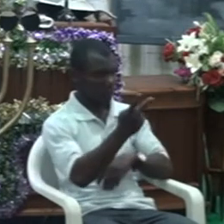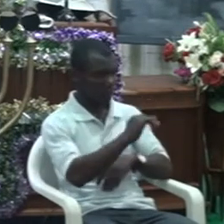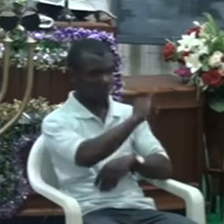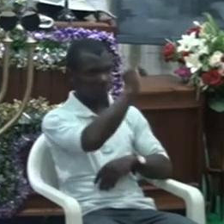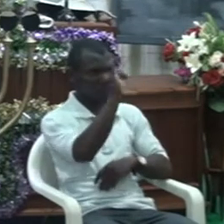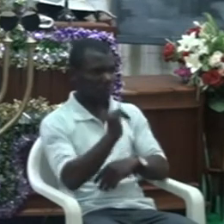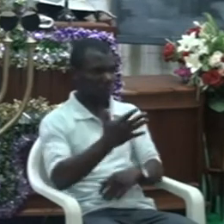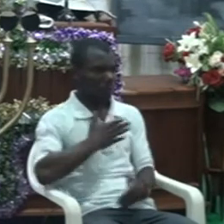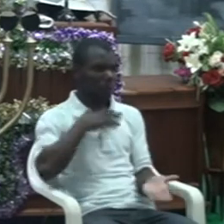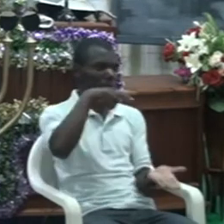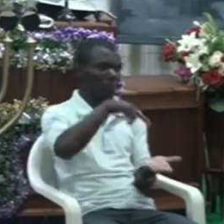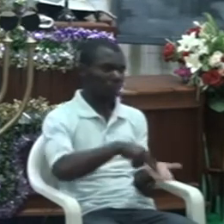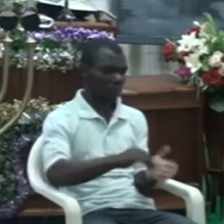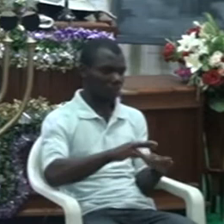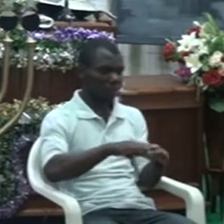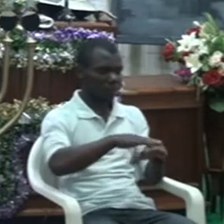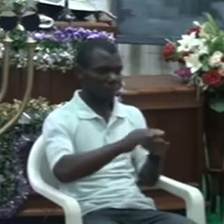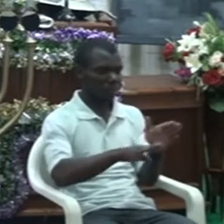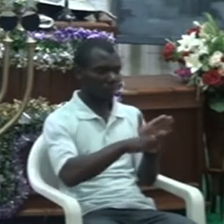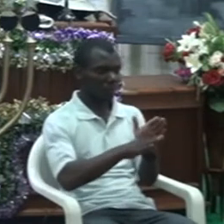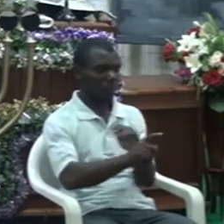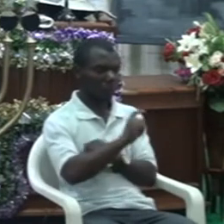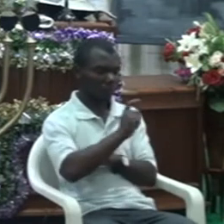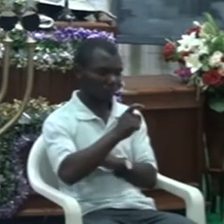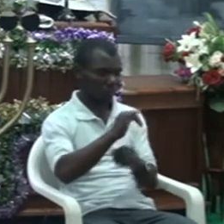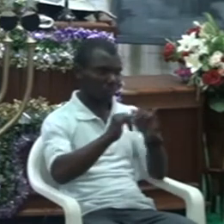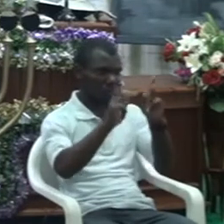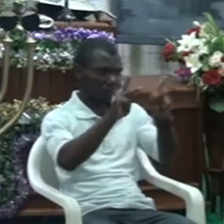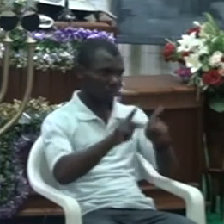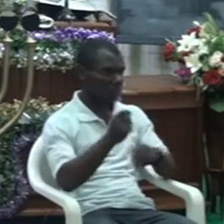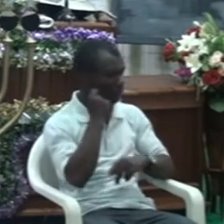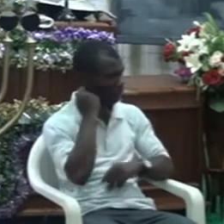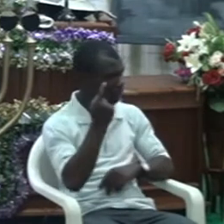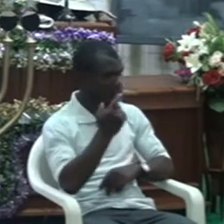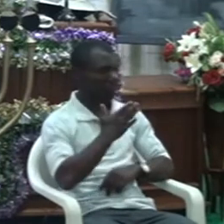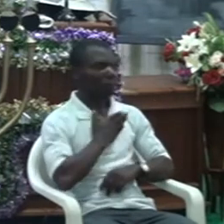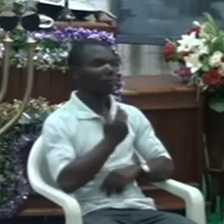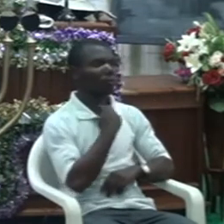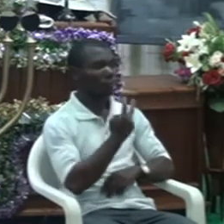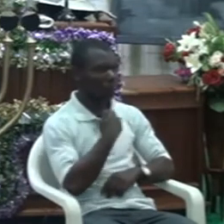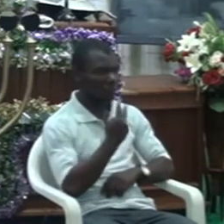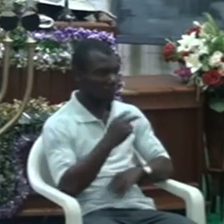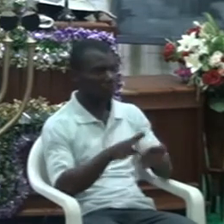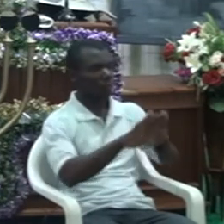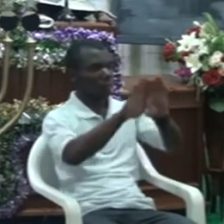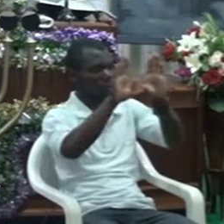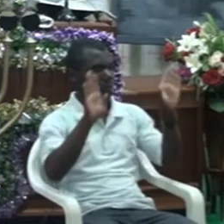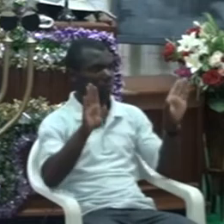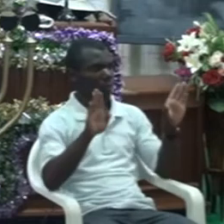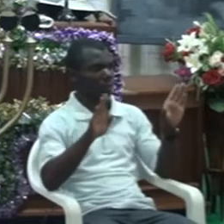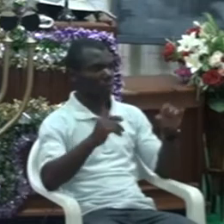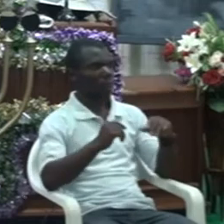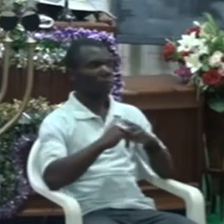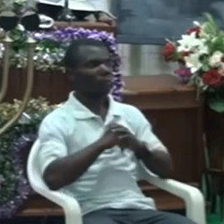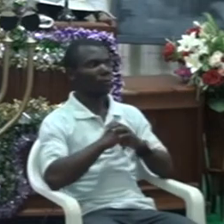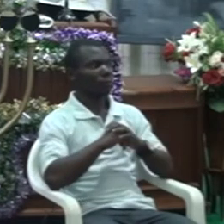kwa mlango, ninapiga hodi. Kama mtu akisikia sauti yangu na kufungua, ninasimama kumlango. Je me tiens à